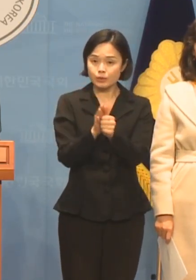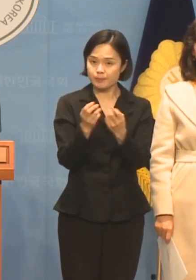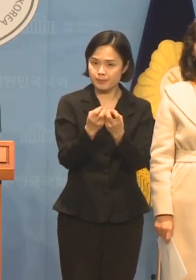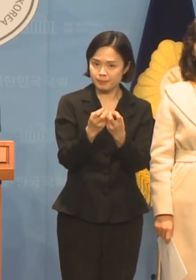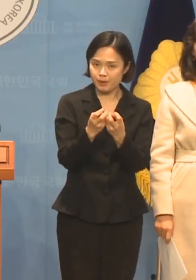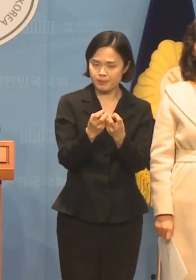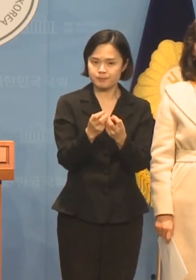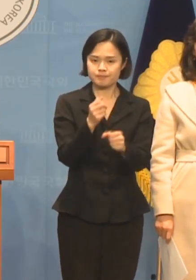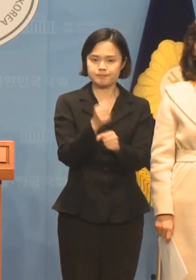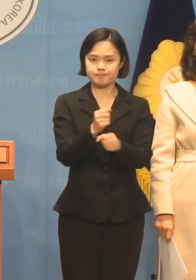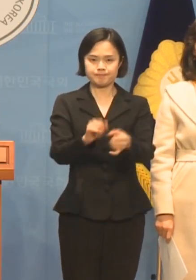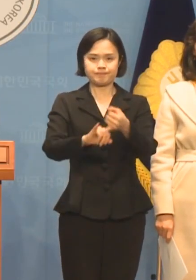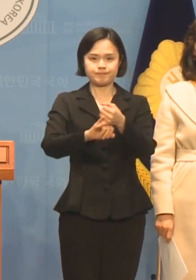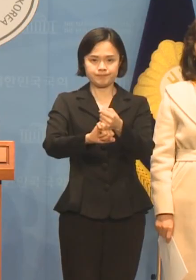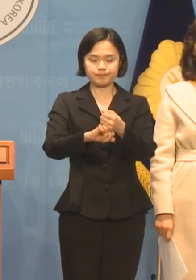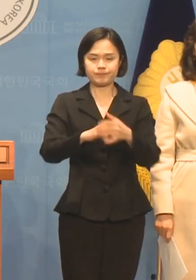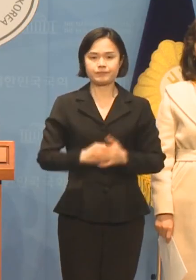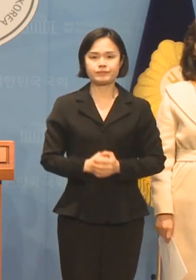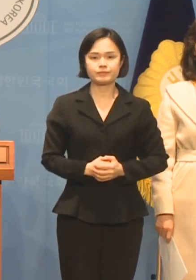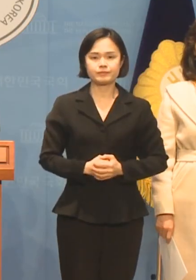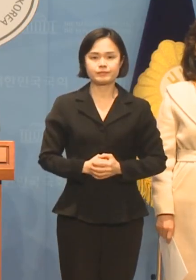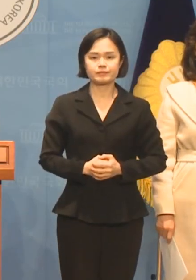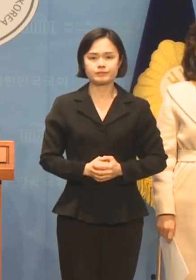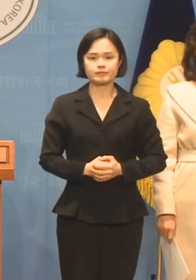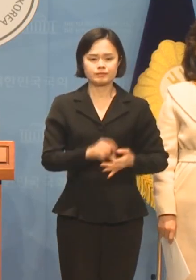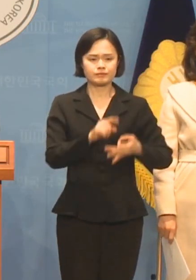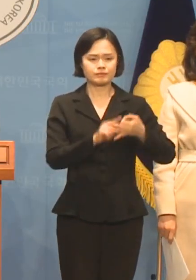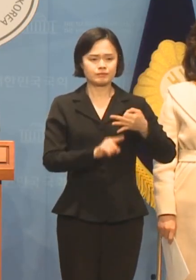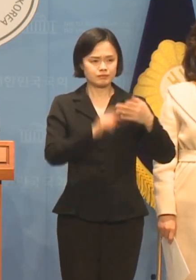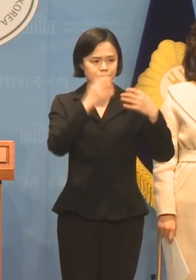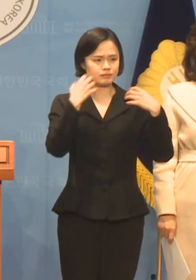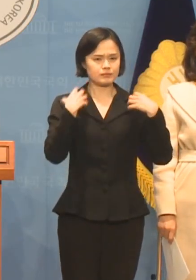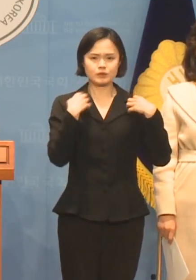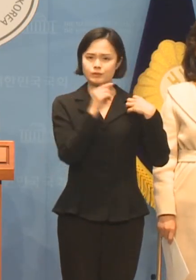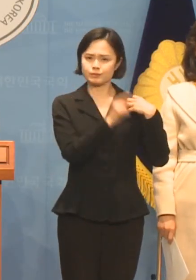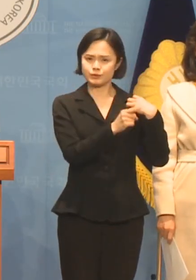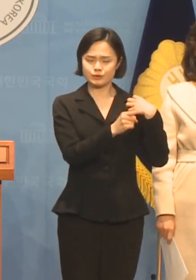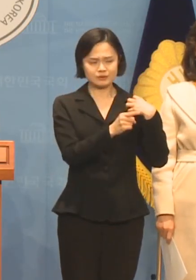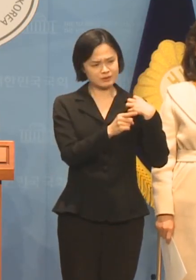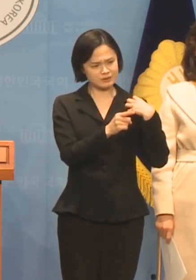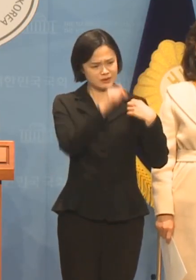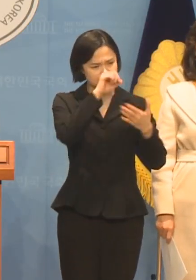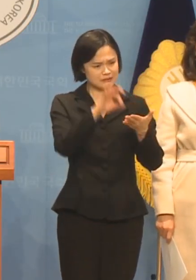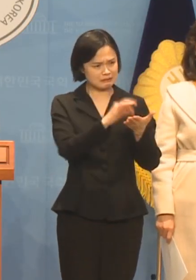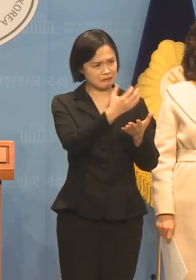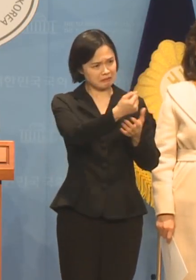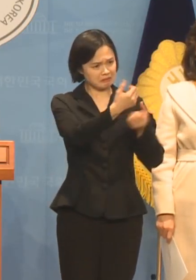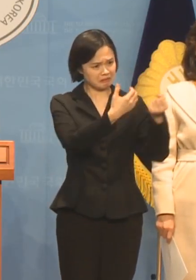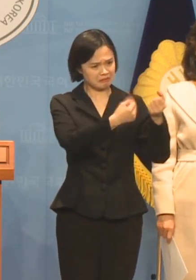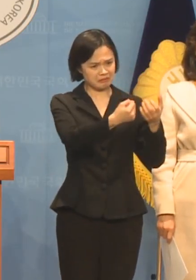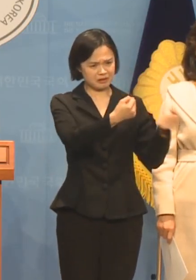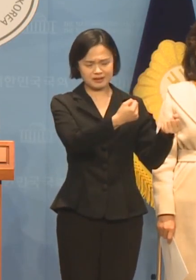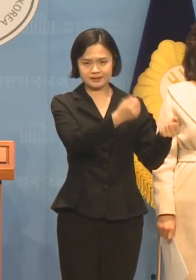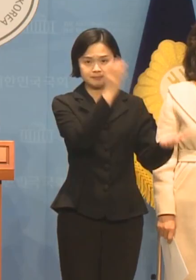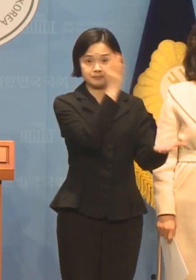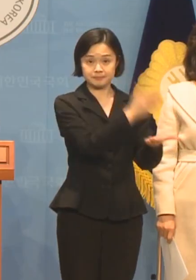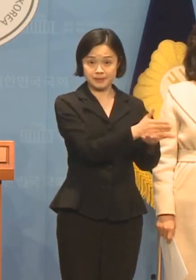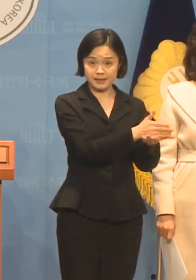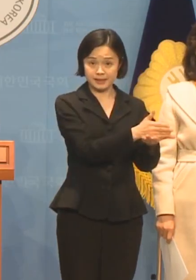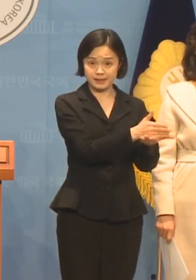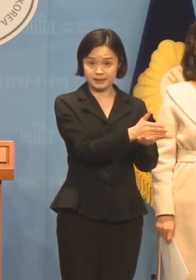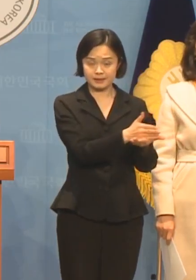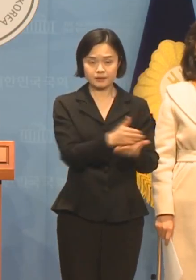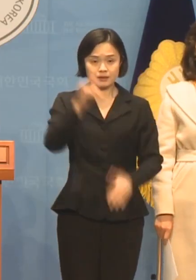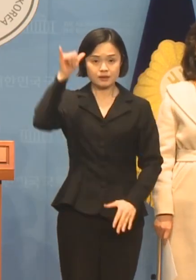문서상의 성과로만 나타나는 예산 나눠먹기에서 체감형 인공지능 강국으로 도약하는 로드맵을